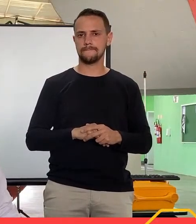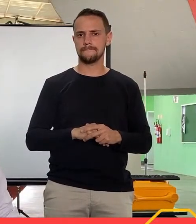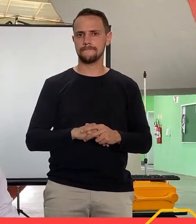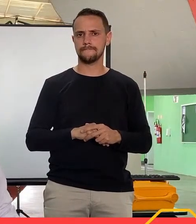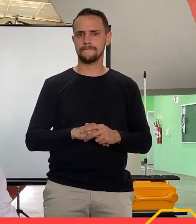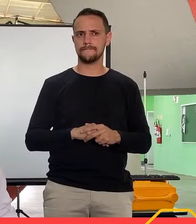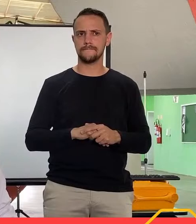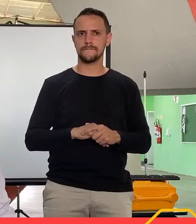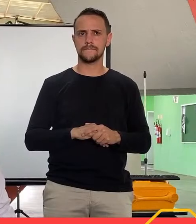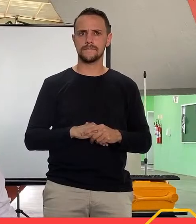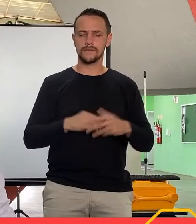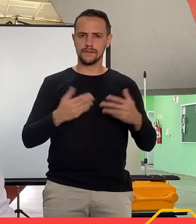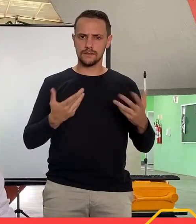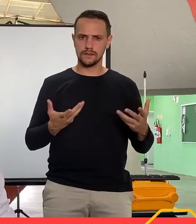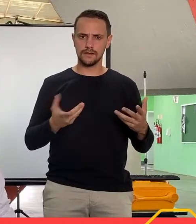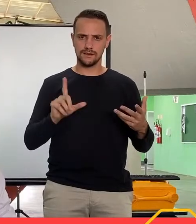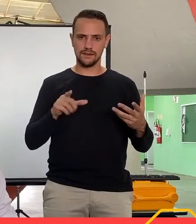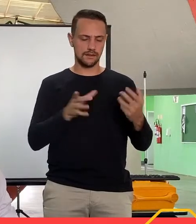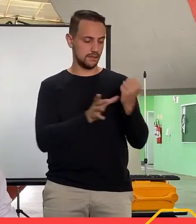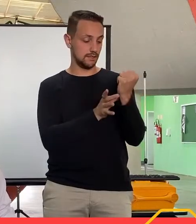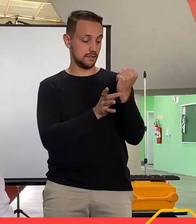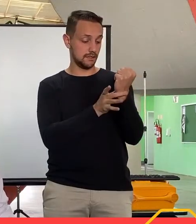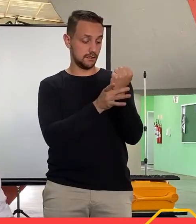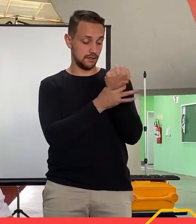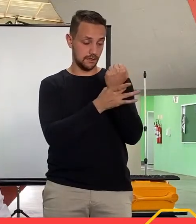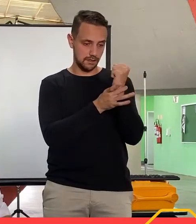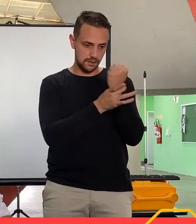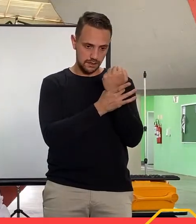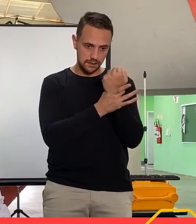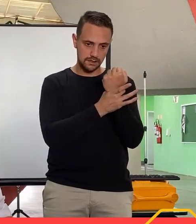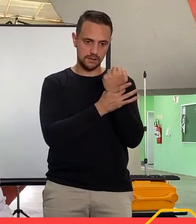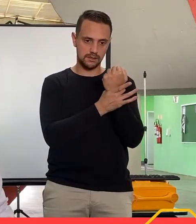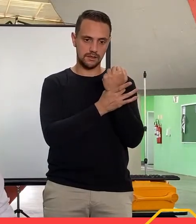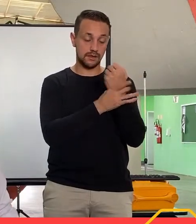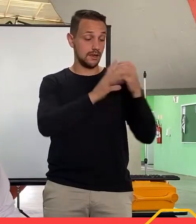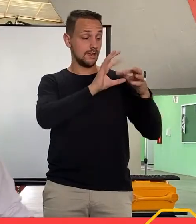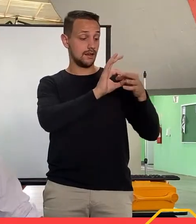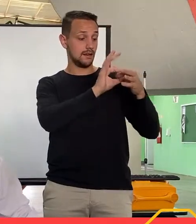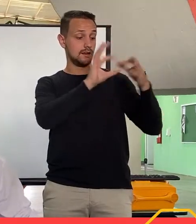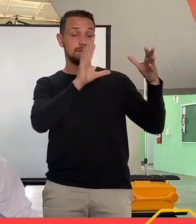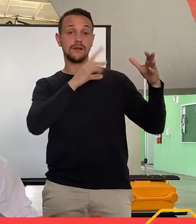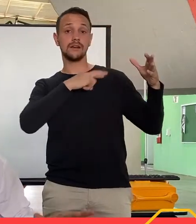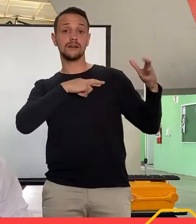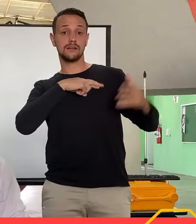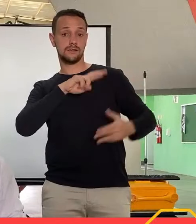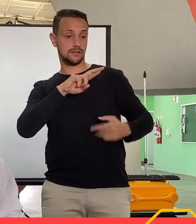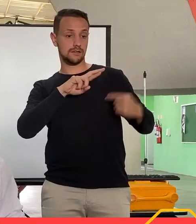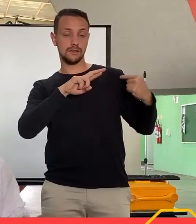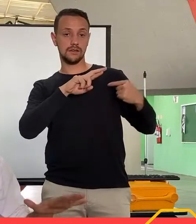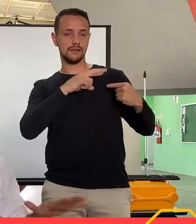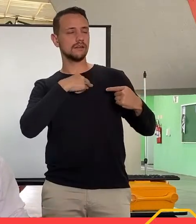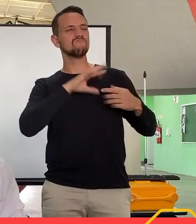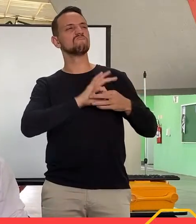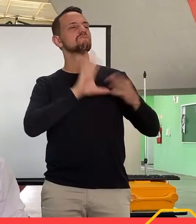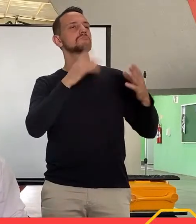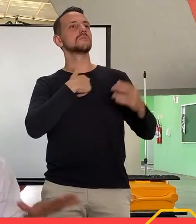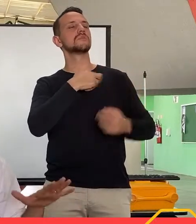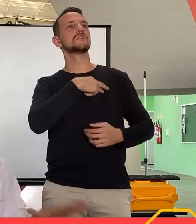Então, a segurança, a liberdade religiosa é